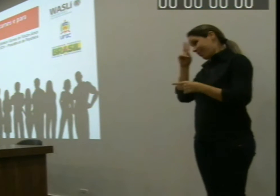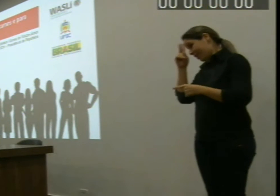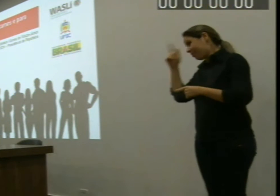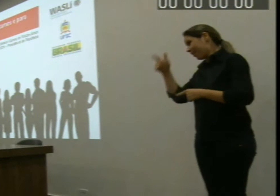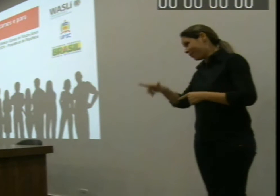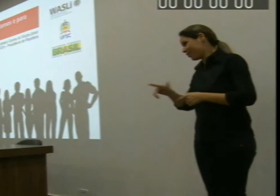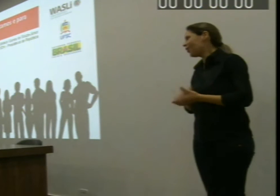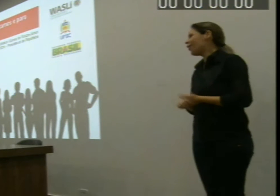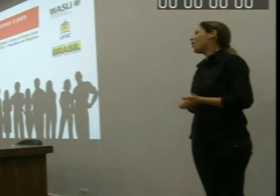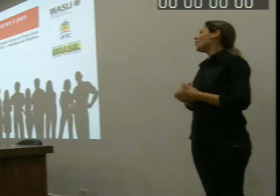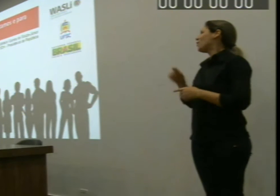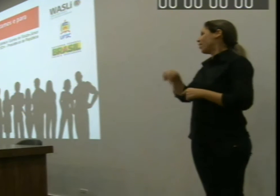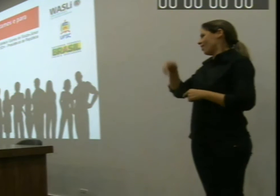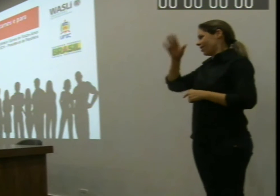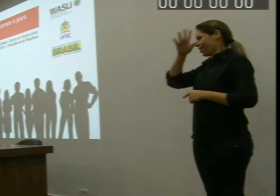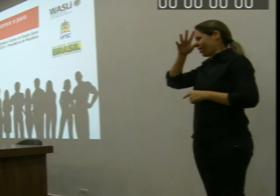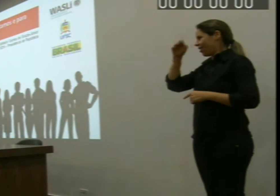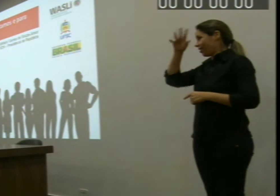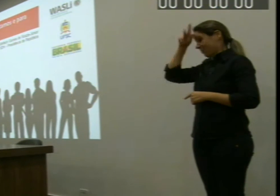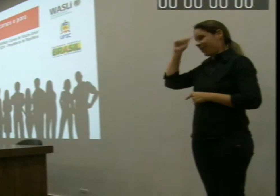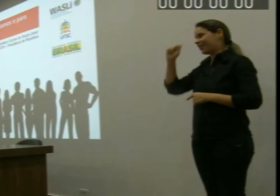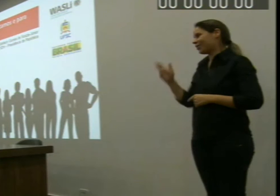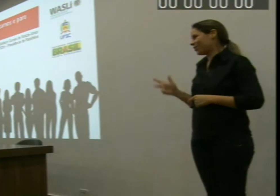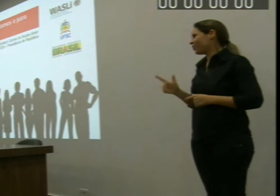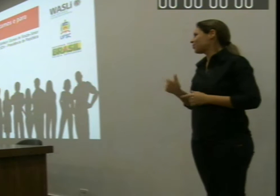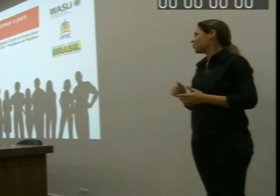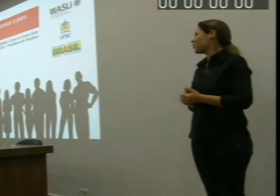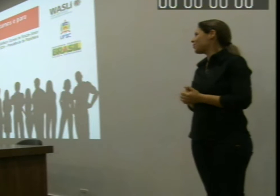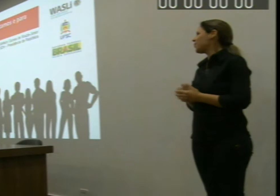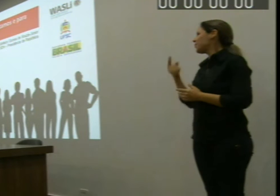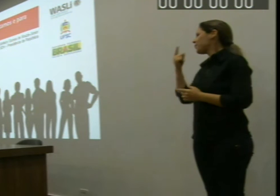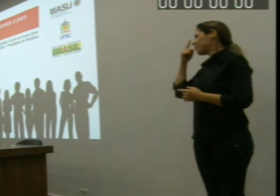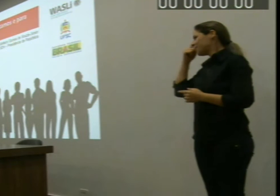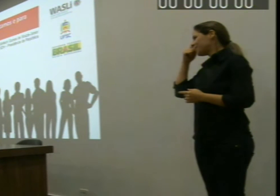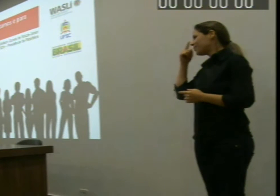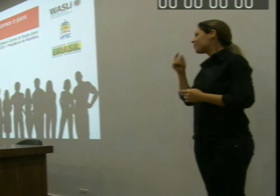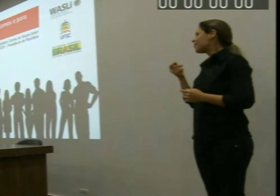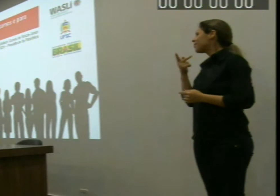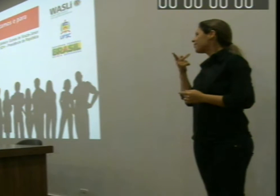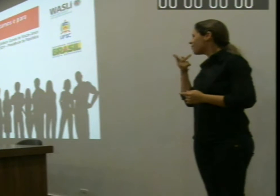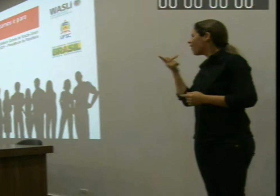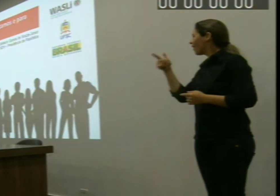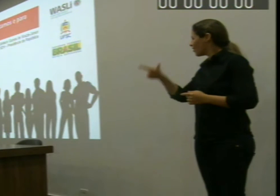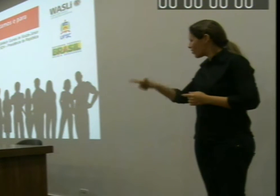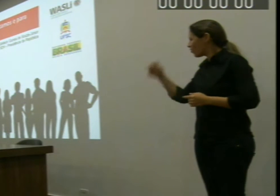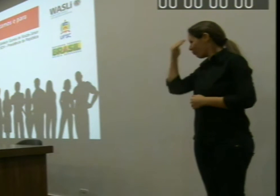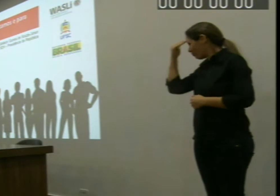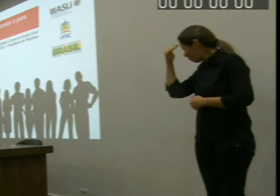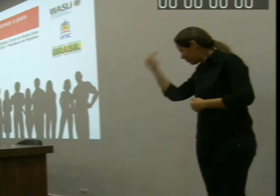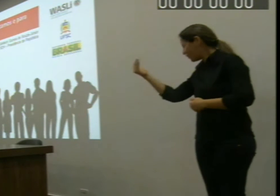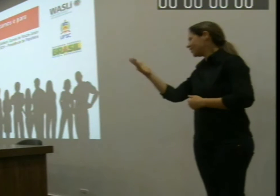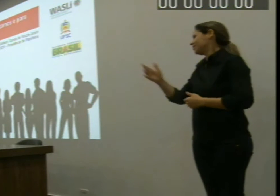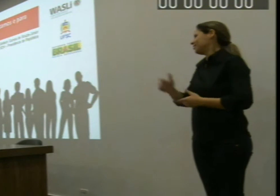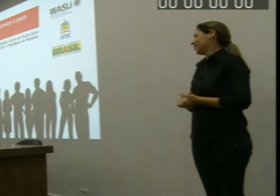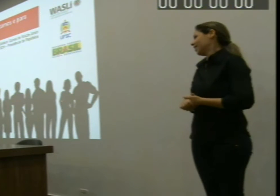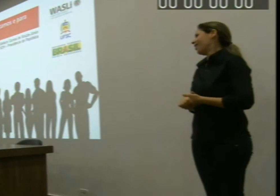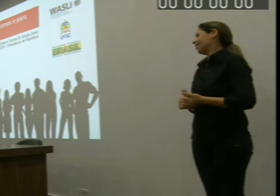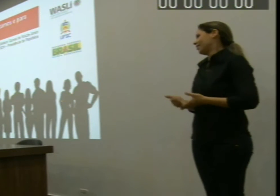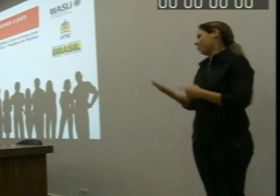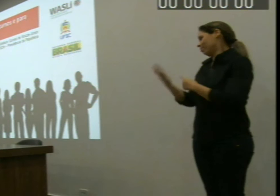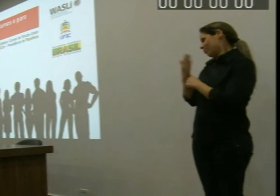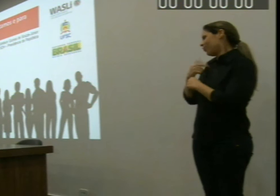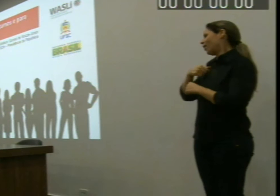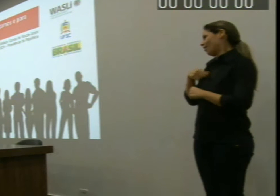aproveitar que eu tô aqui no Mato Grosso do Sul e reconhecer frente a ao sul mato grossense a a o que ela fez por mim